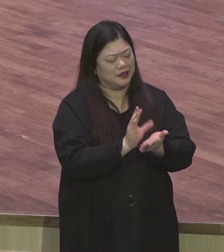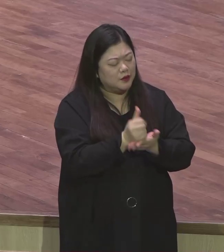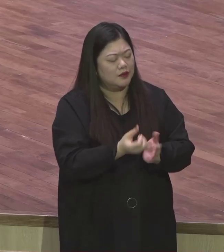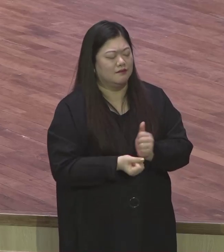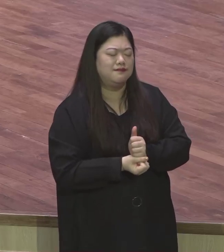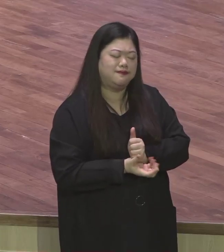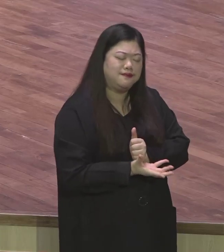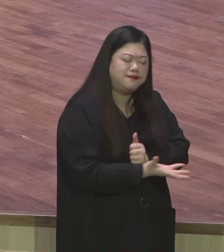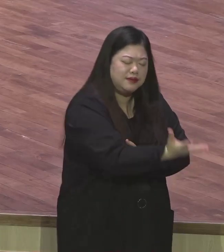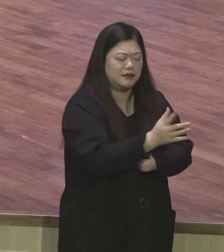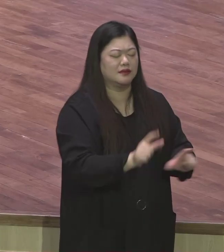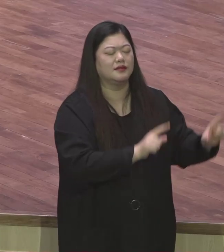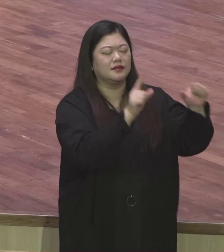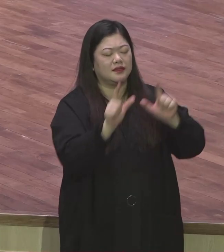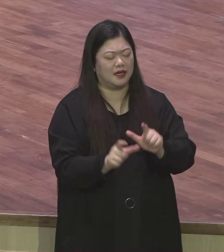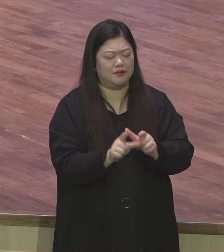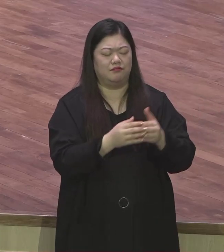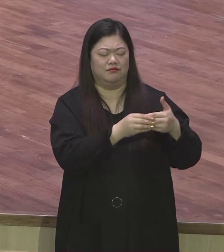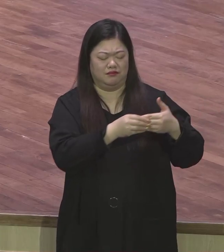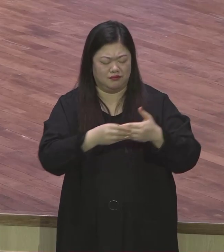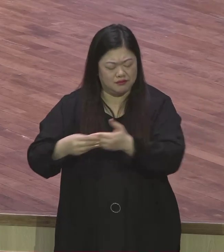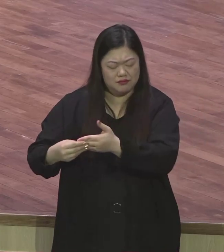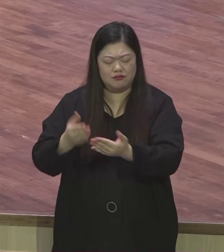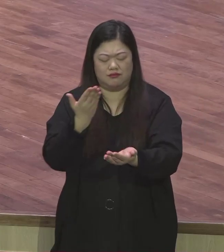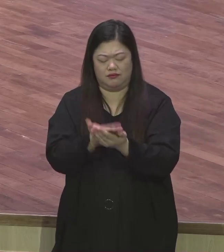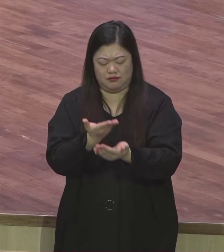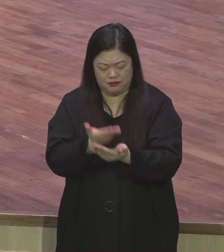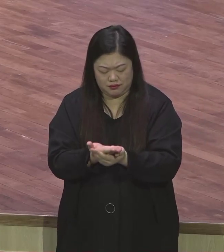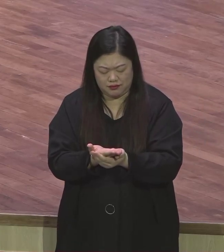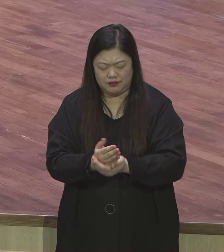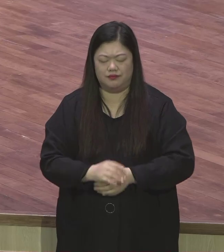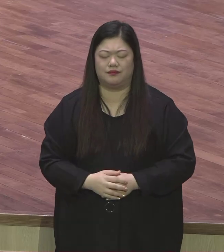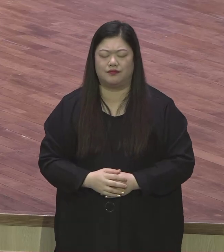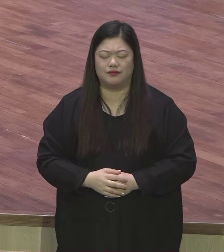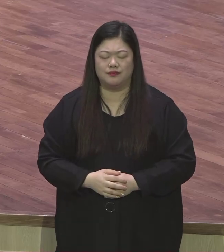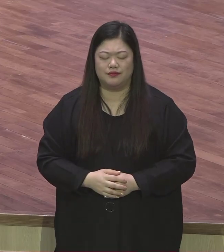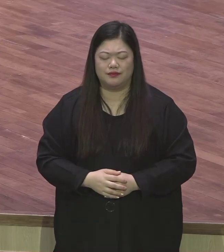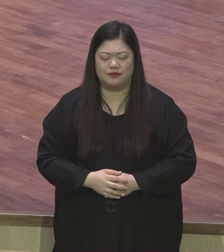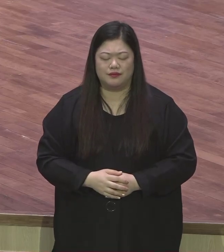되게 하여 주시기를 간절히 빌고 원합니다.